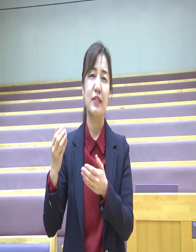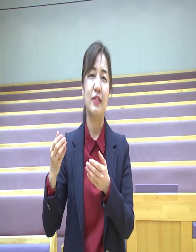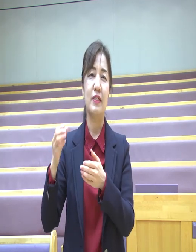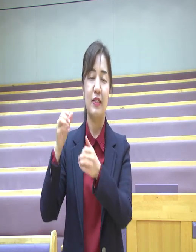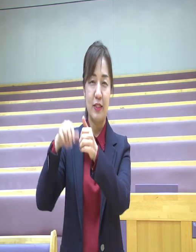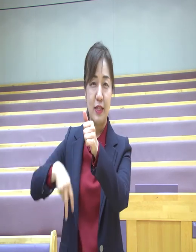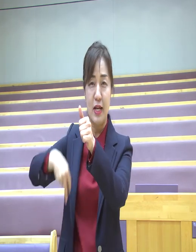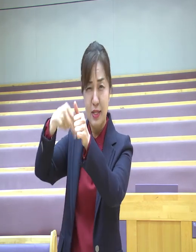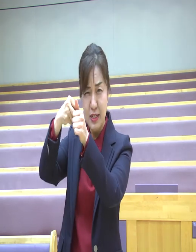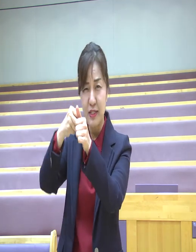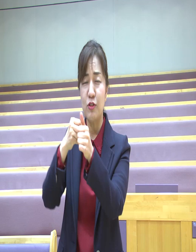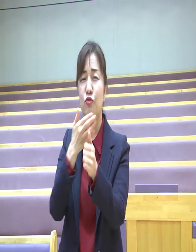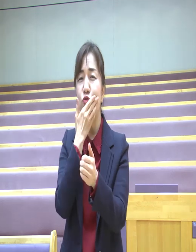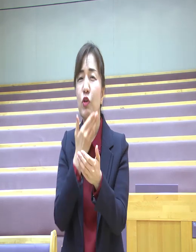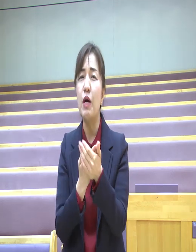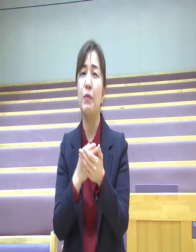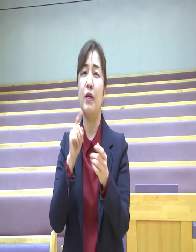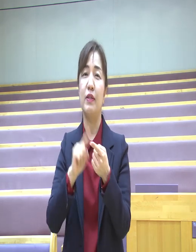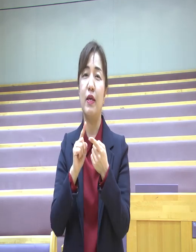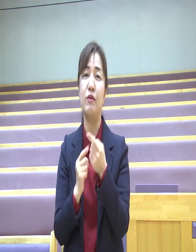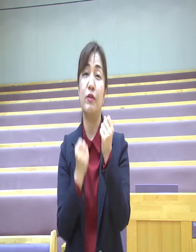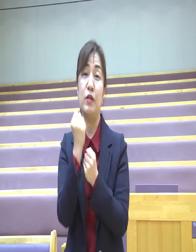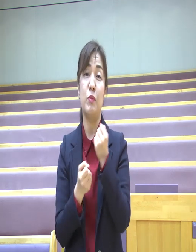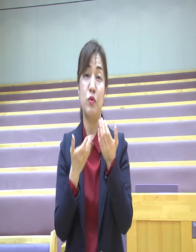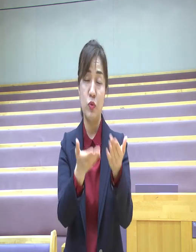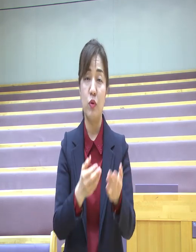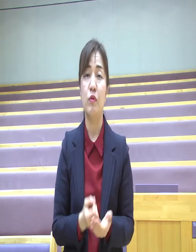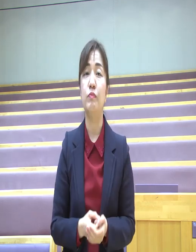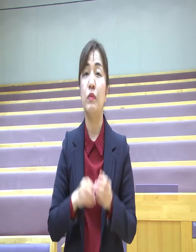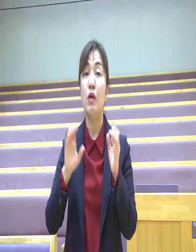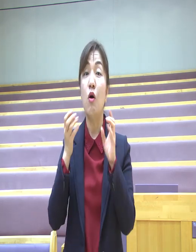중요성을 설명하셨습니다. 그렇다면